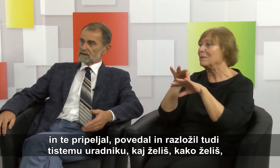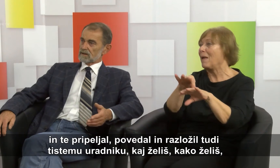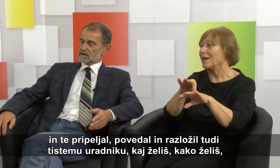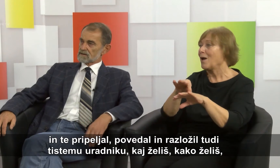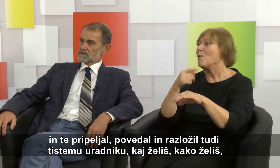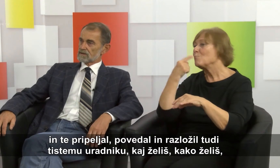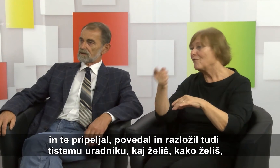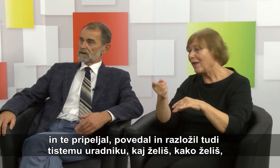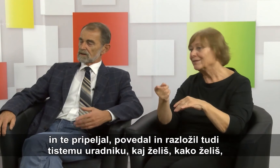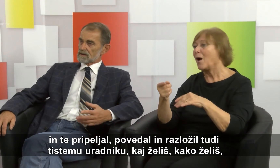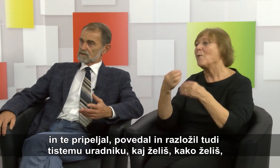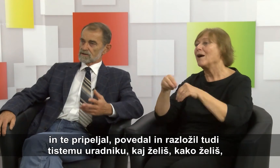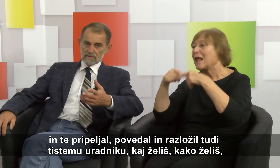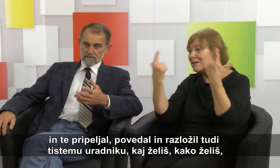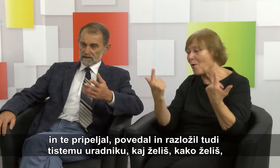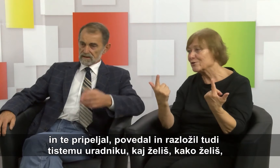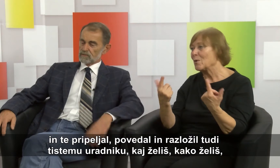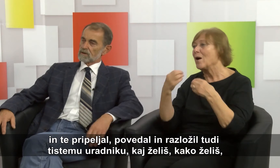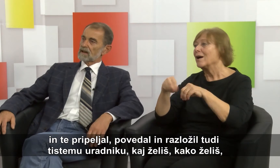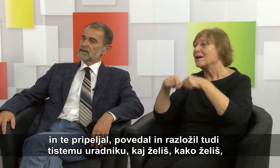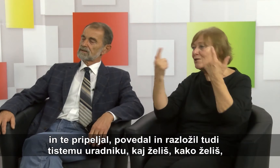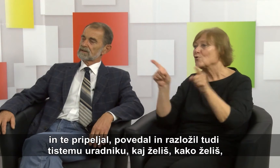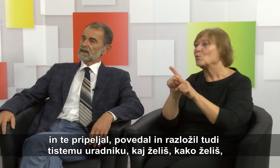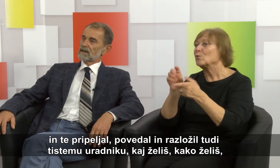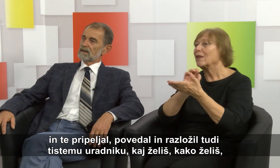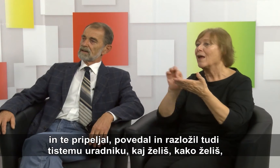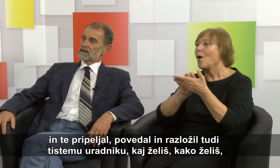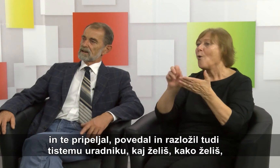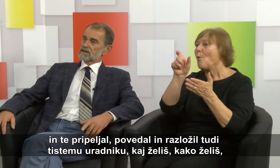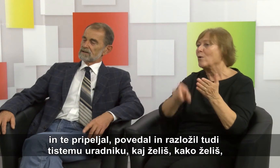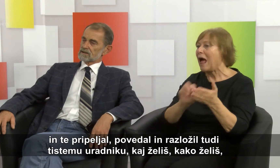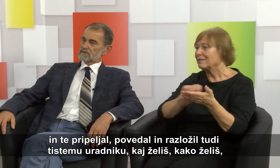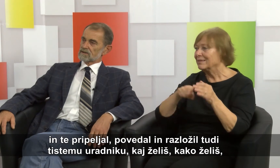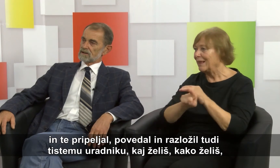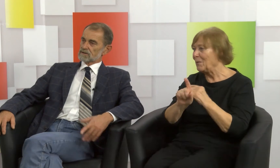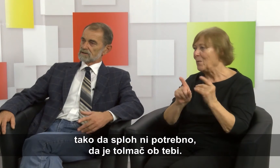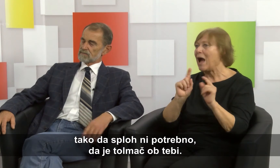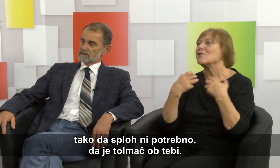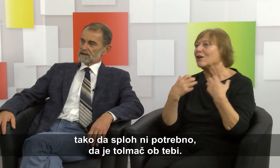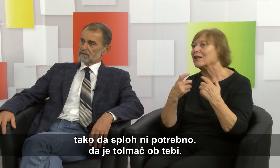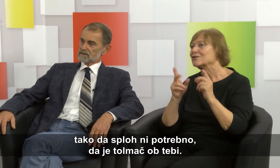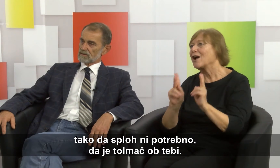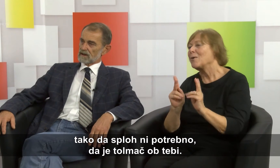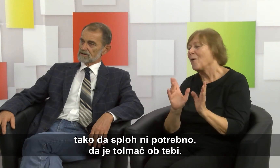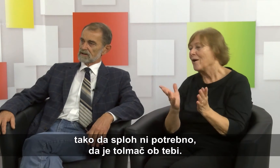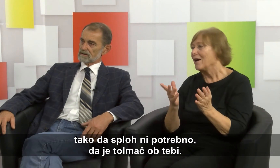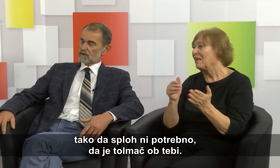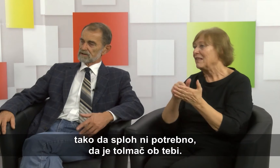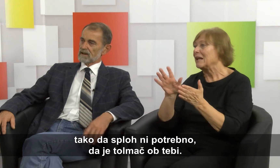povedal, razložil tudi tistemu uradniku, kaj želiš, kako želiš, tako da sploh ni treba tolmač, da je ob tebi.